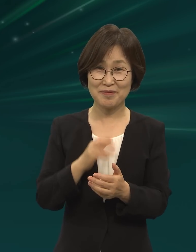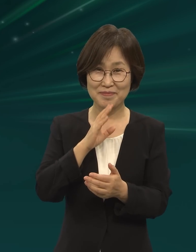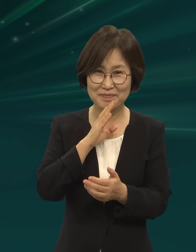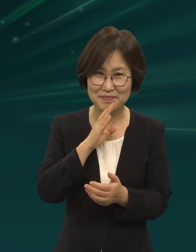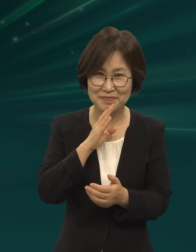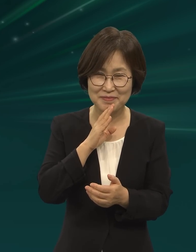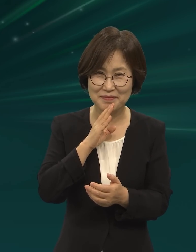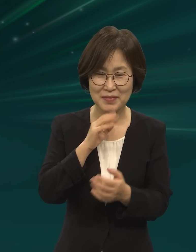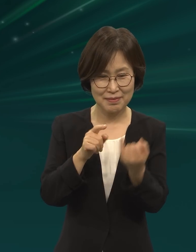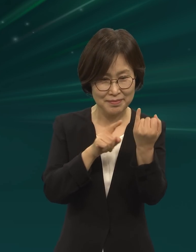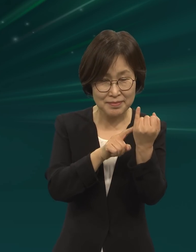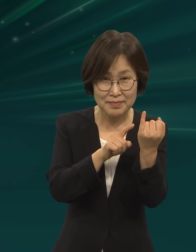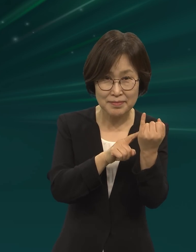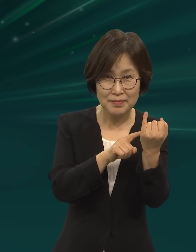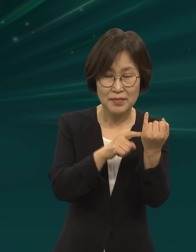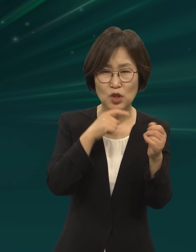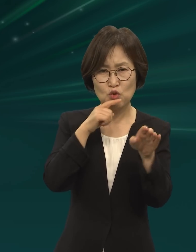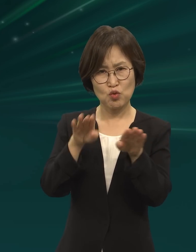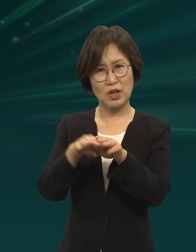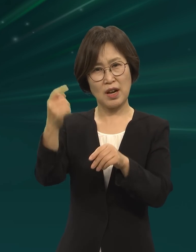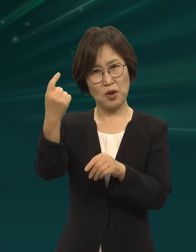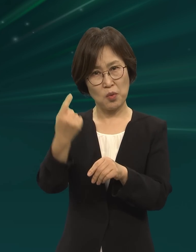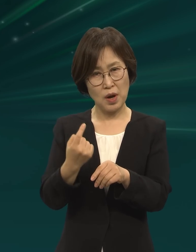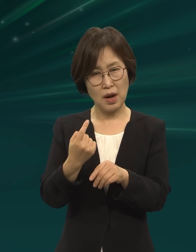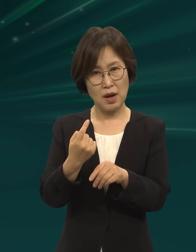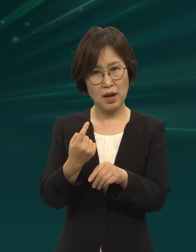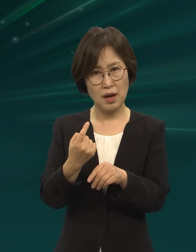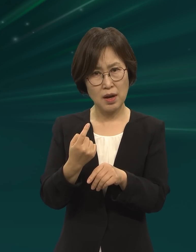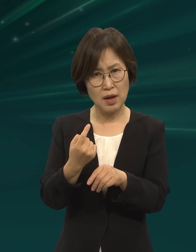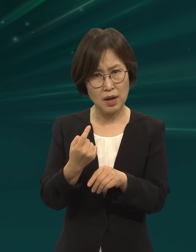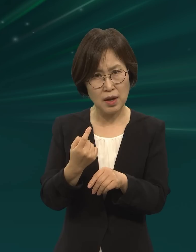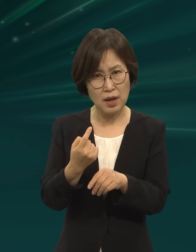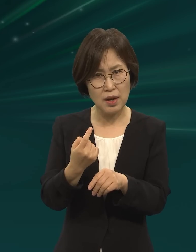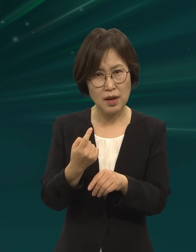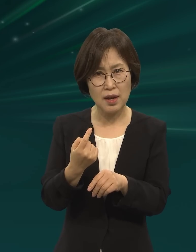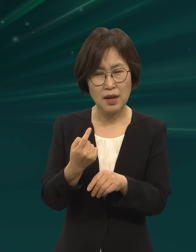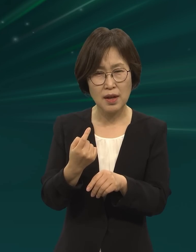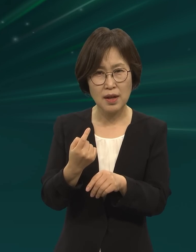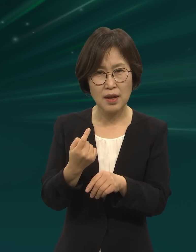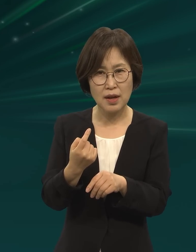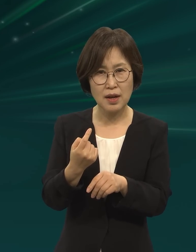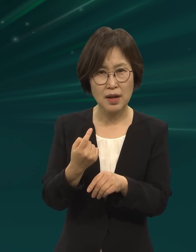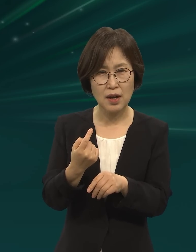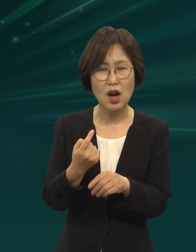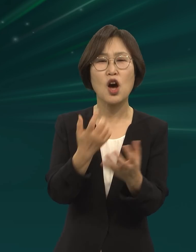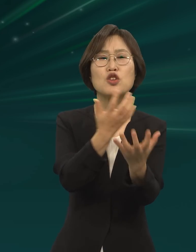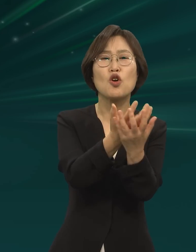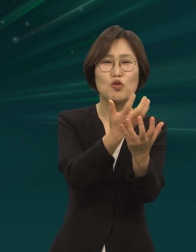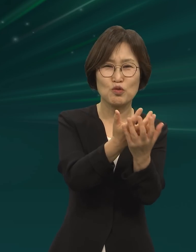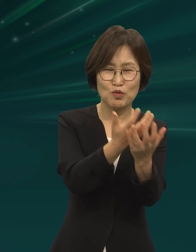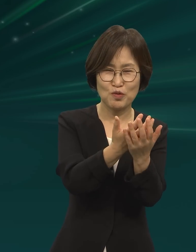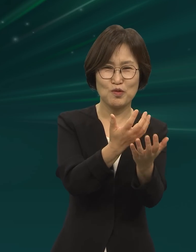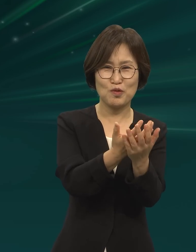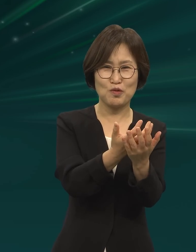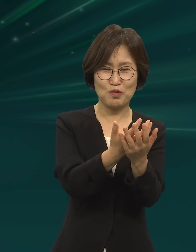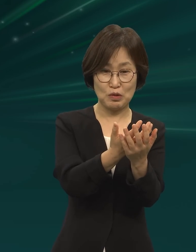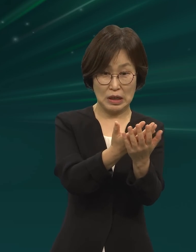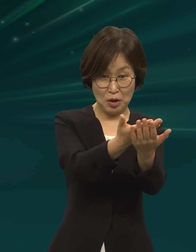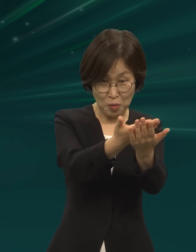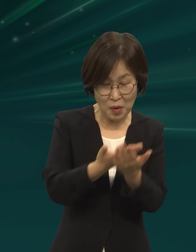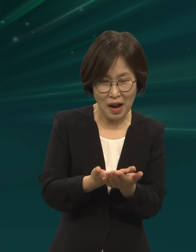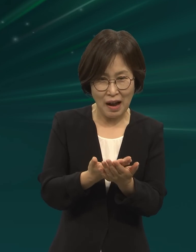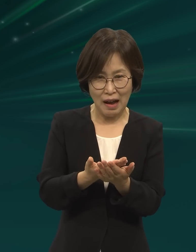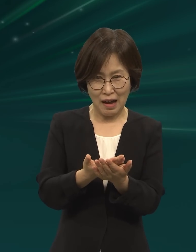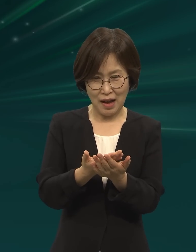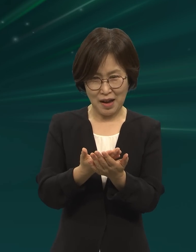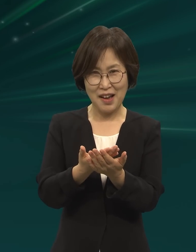그 자매님이 주일날 와서 소리를 가지고 왔습니다. 그냥 말로 아니라 소리를 가지고 왔습니다.